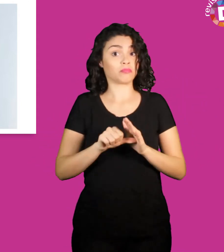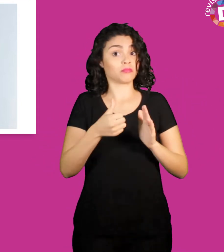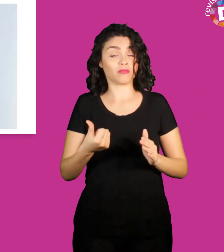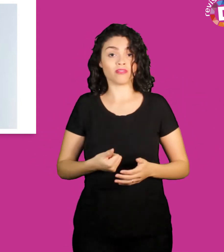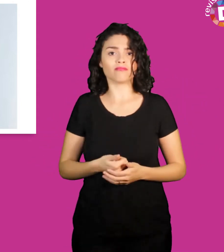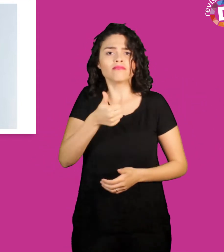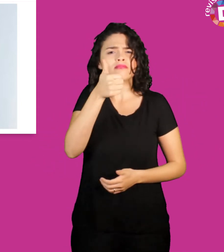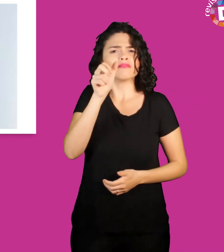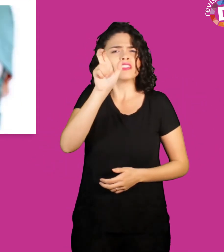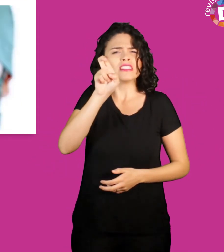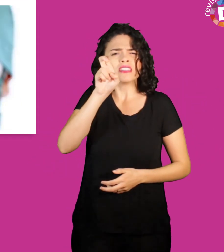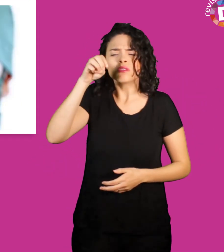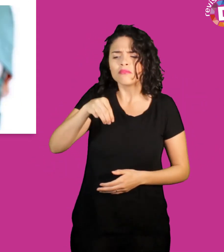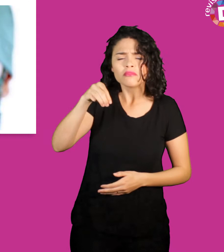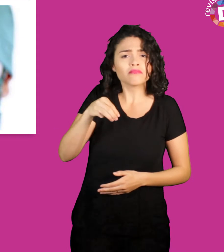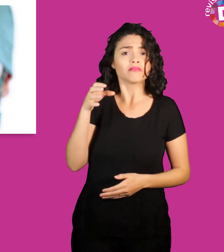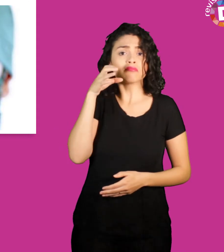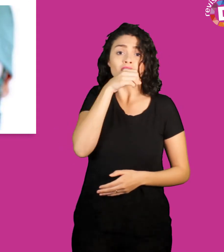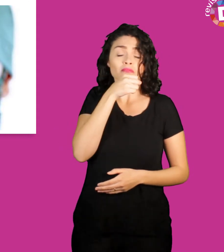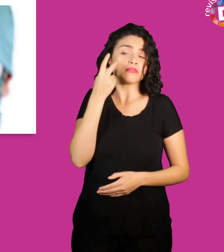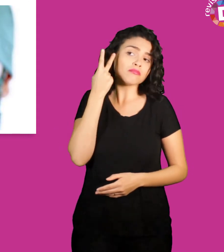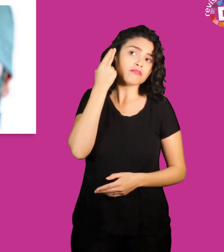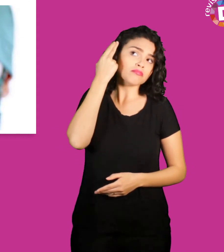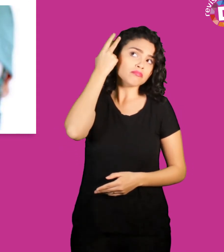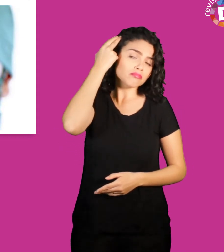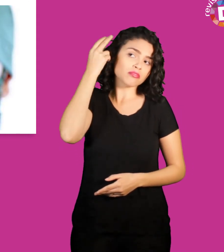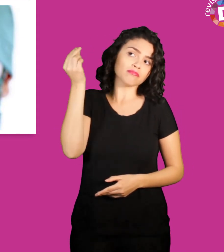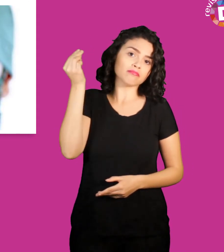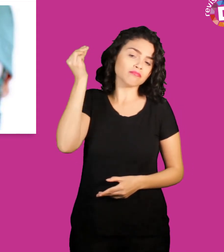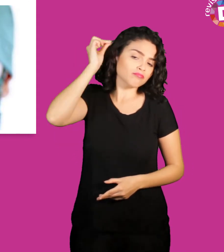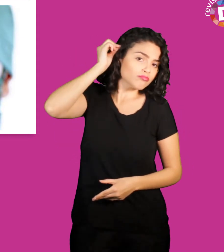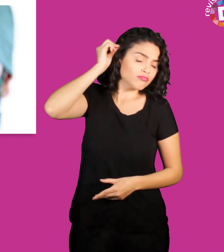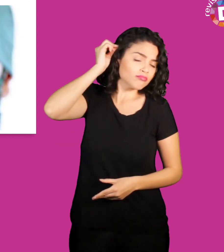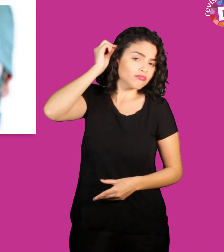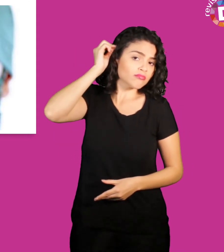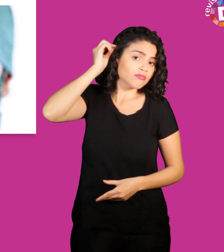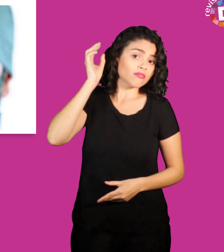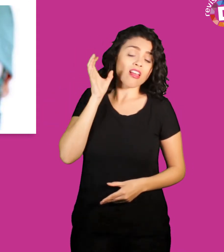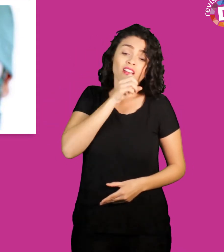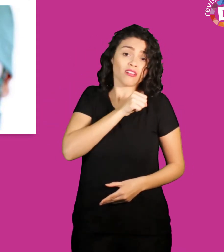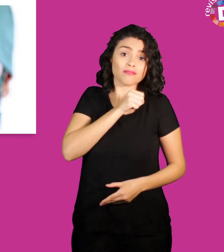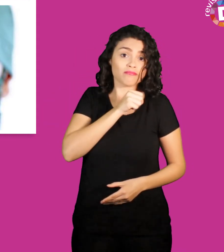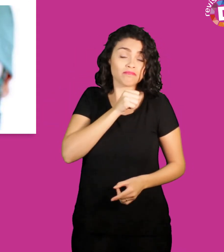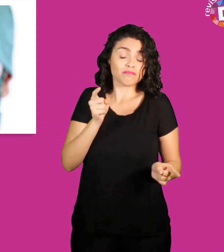é possível colocar o implante auditivo a cirurgia é feita em regime